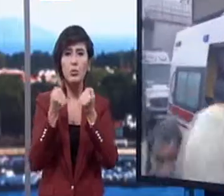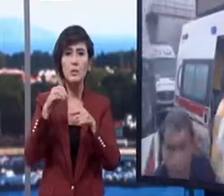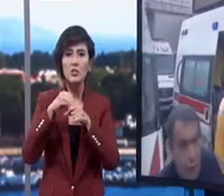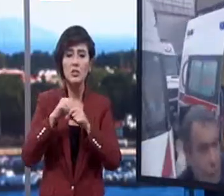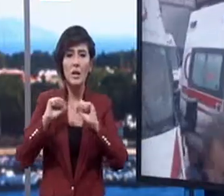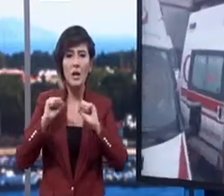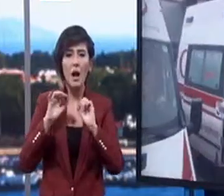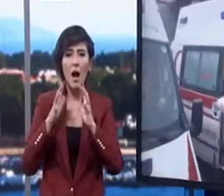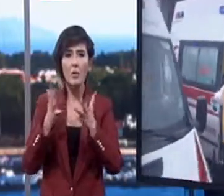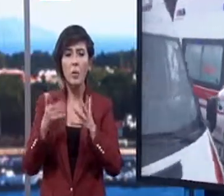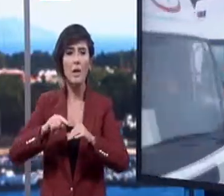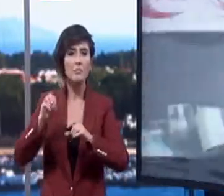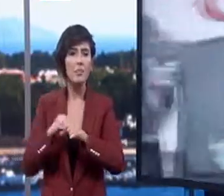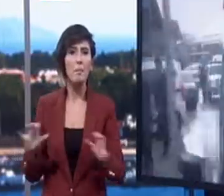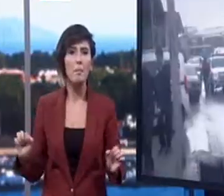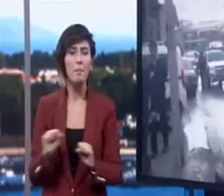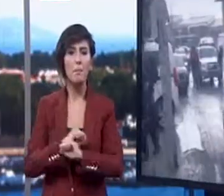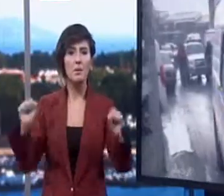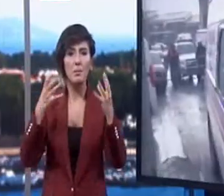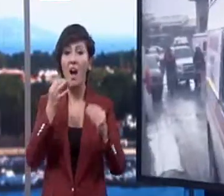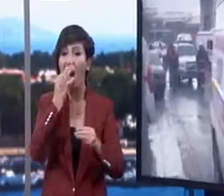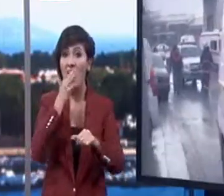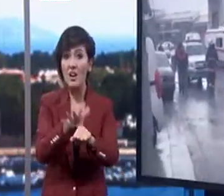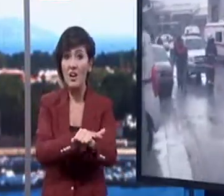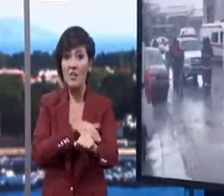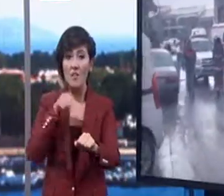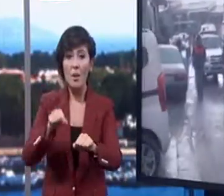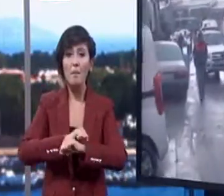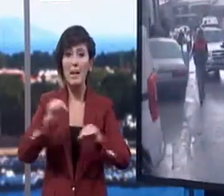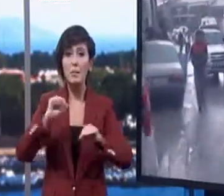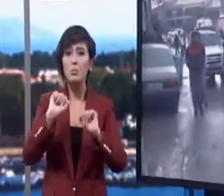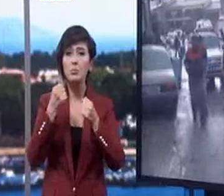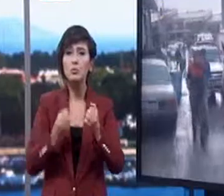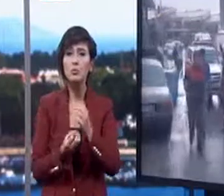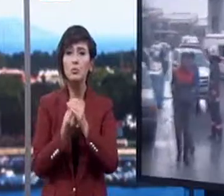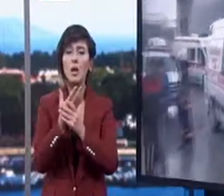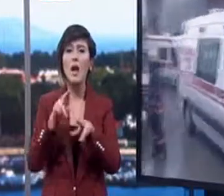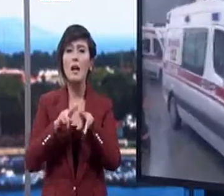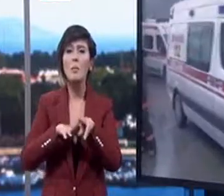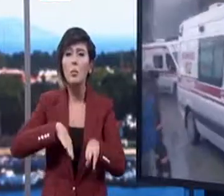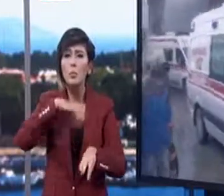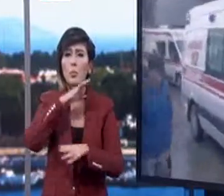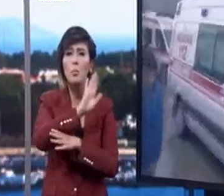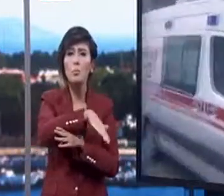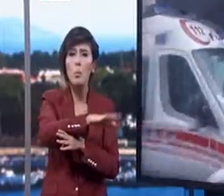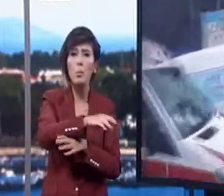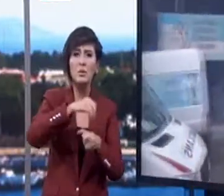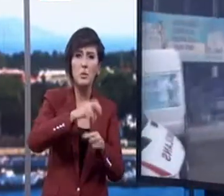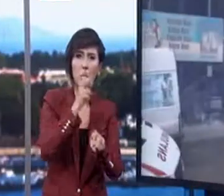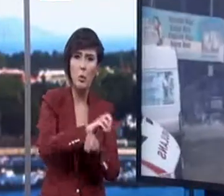geldi. Ankara Valiliği patlamanın buz üreten iş yerinde karbondioksit yüklü tankerden boşaltma yapıldığı sırada gaz boşaltma